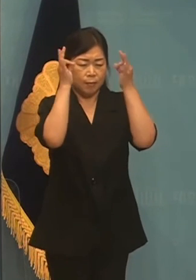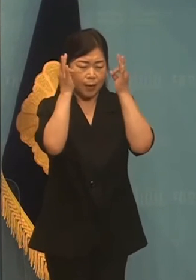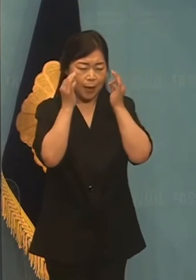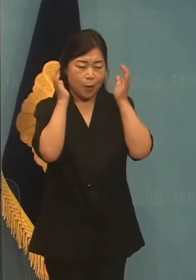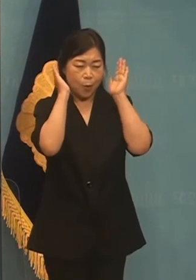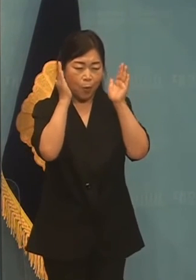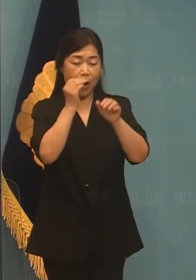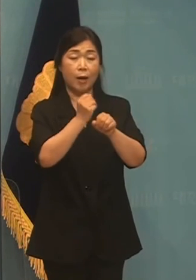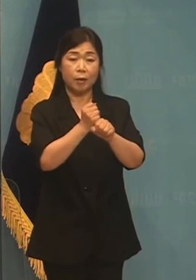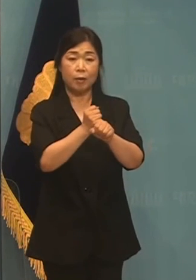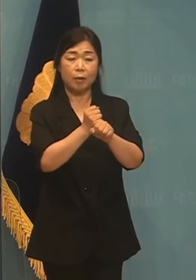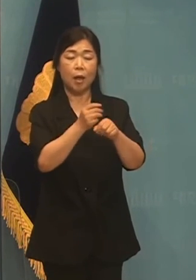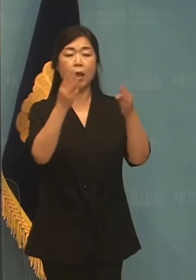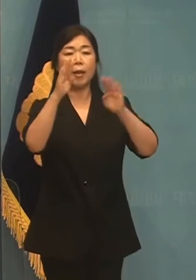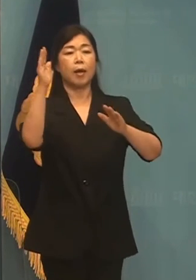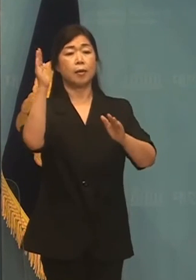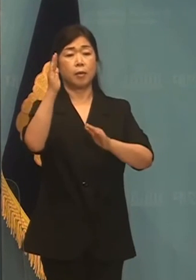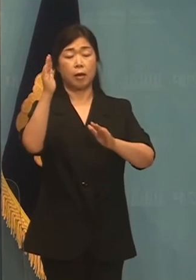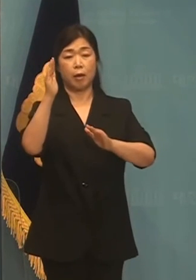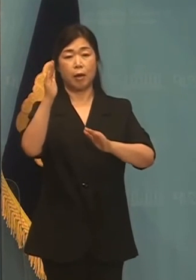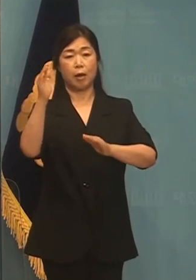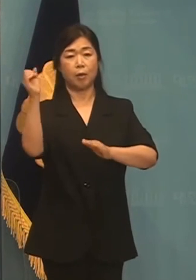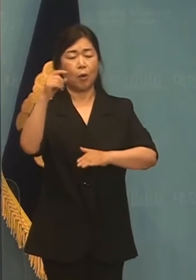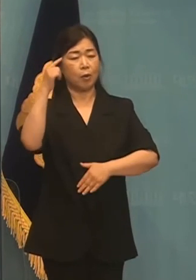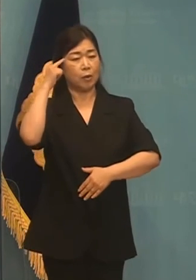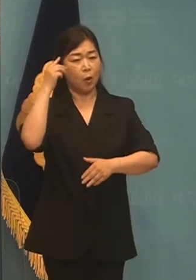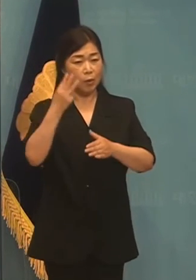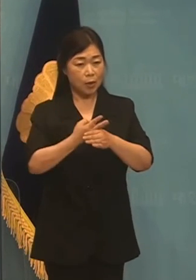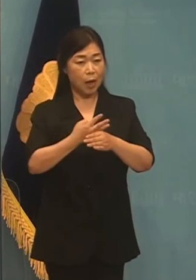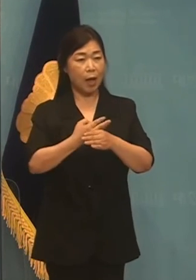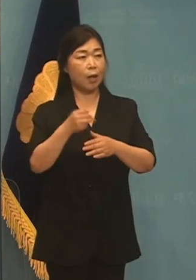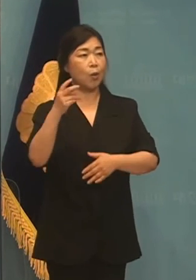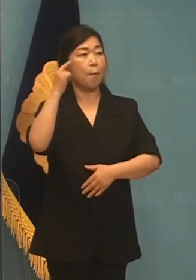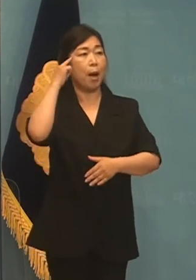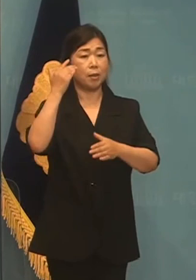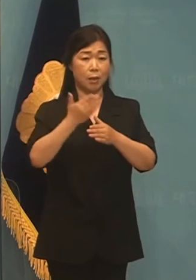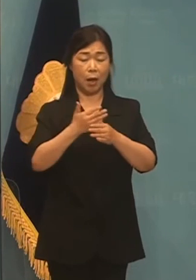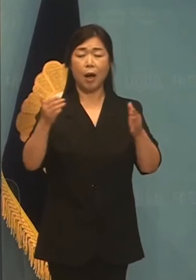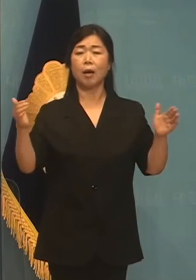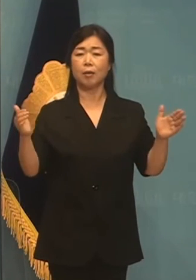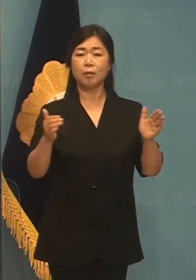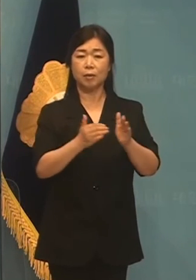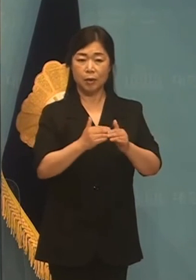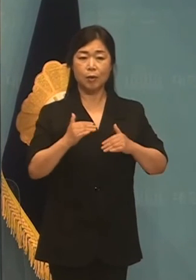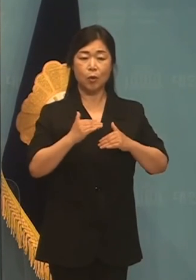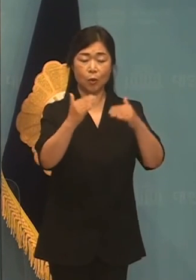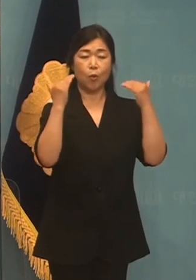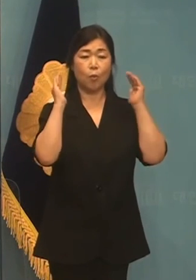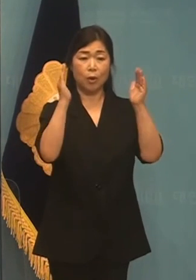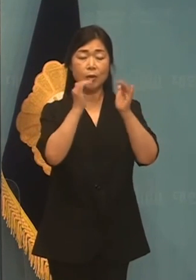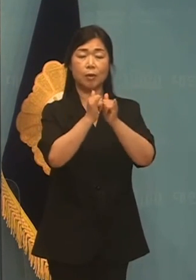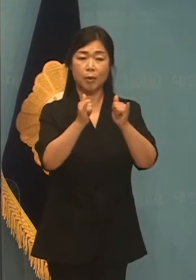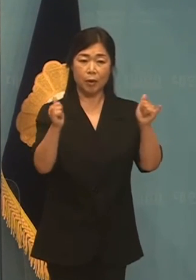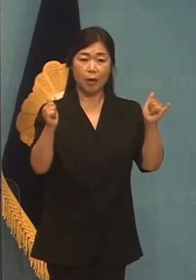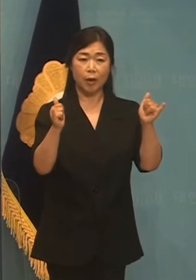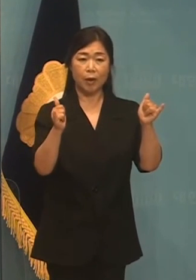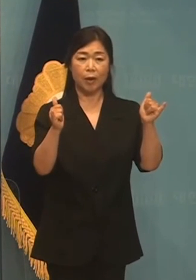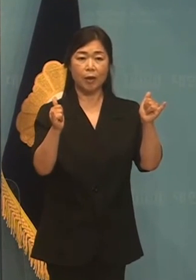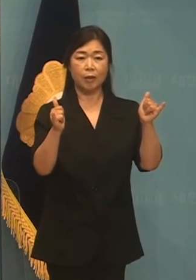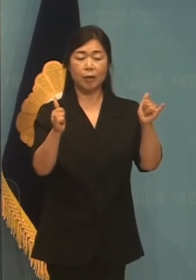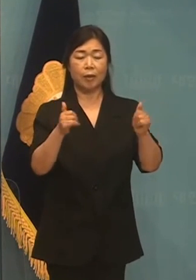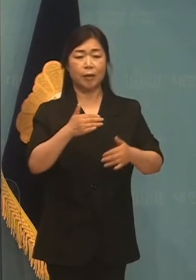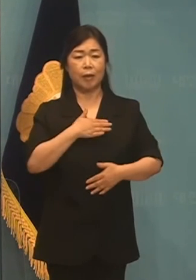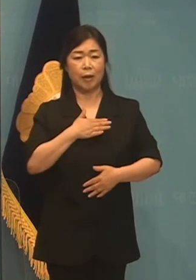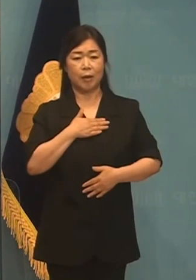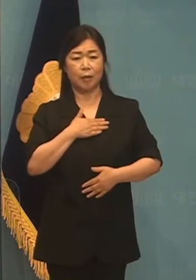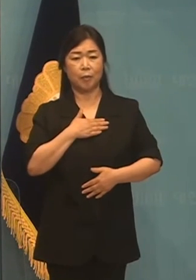흘리며 공부하는 대학생, 석사 및 박사 과정 청년들에게 비록